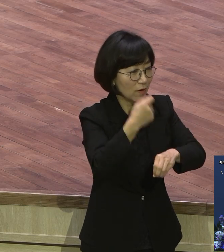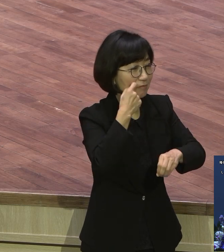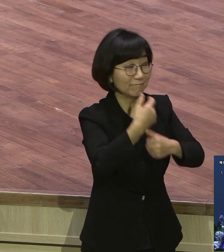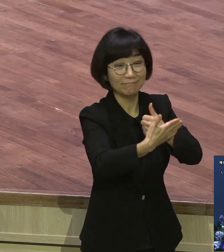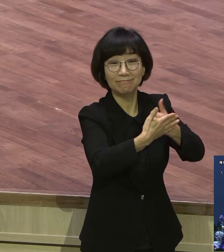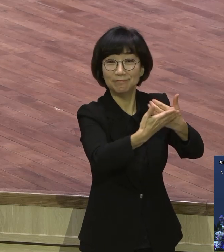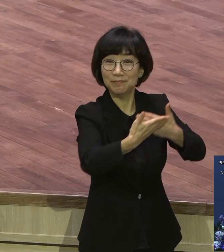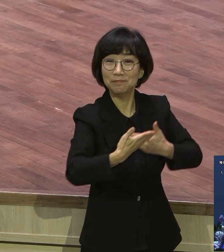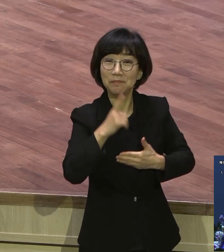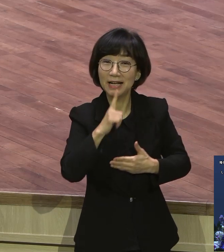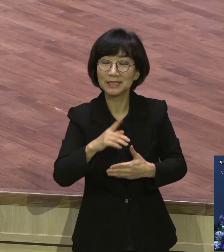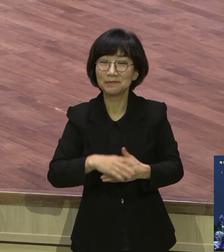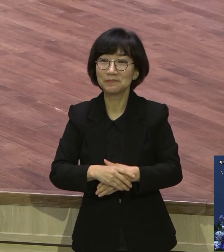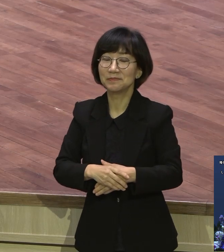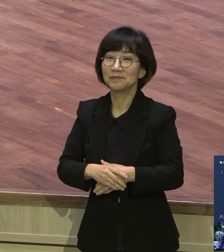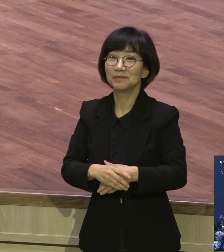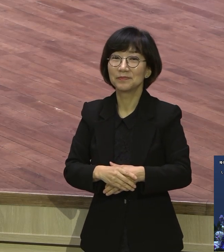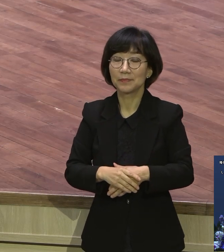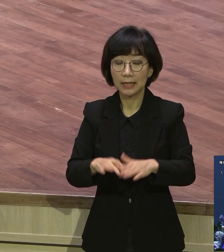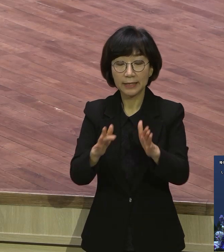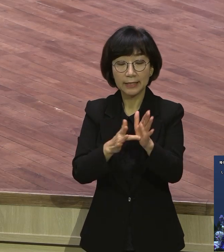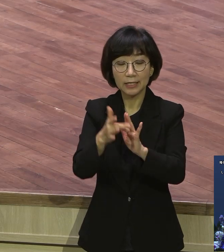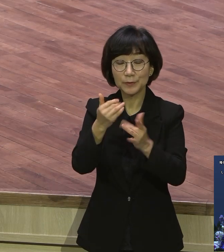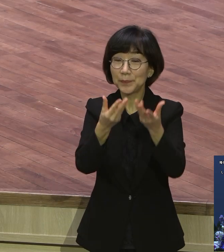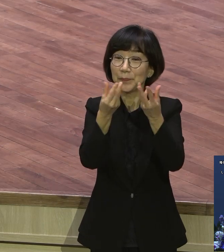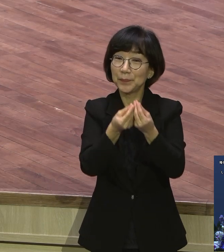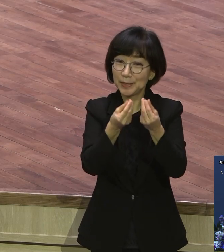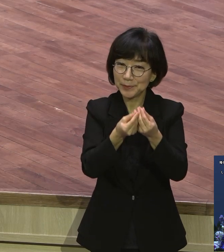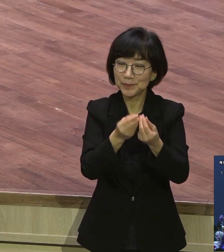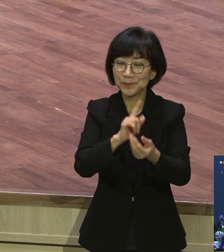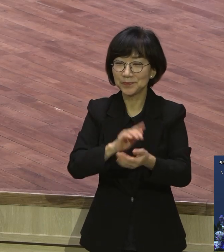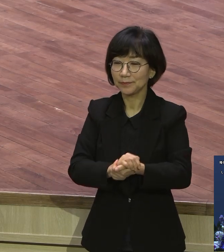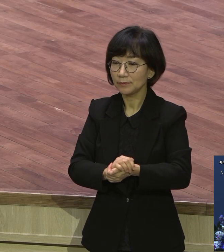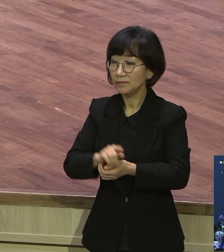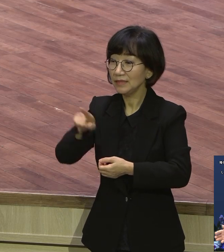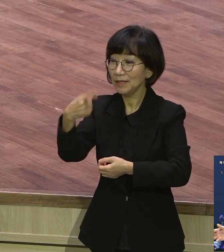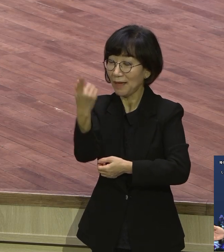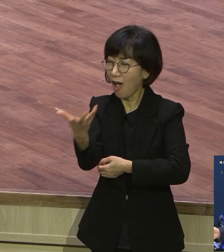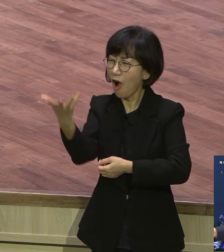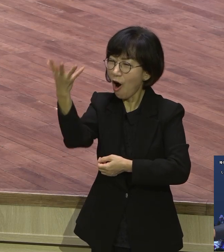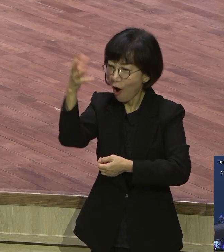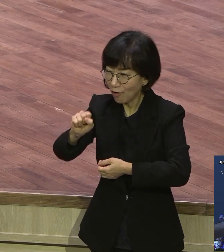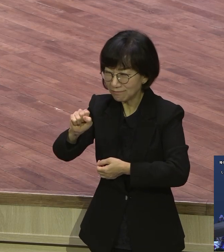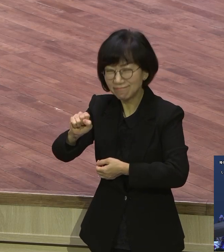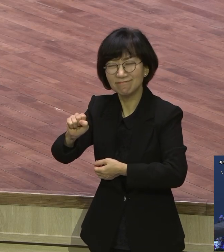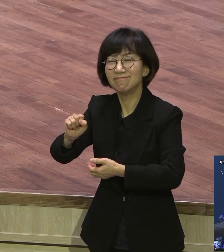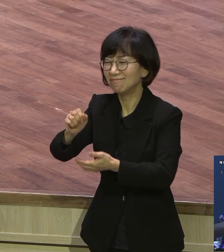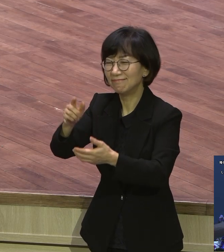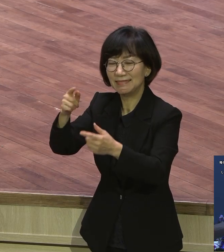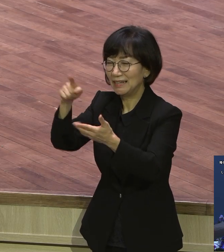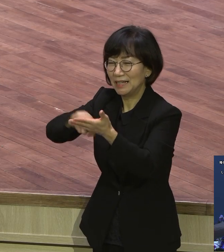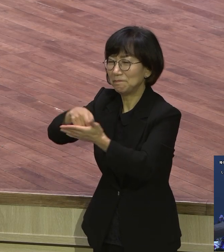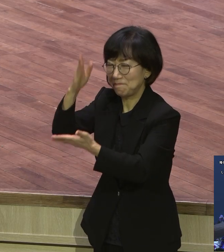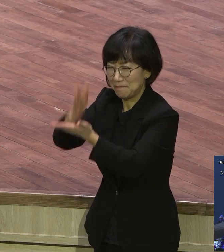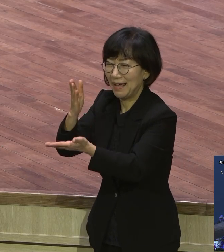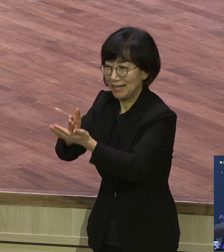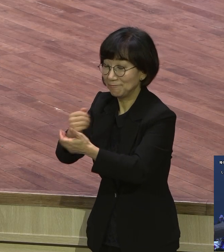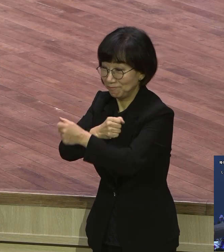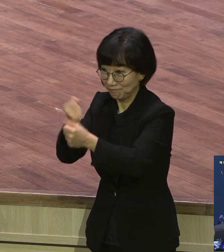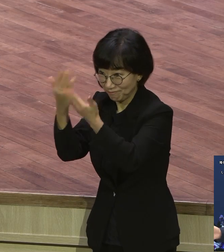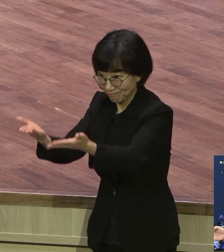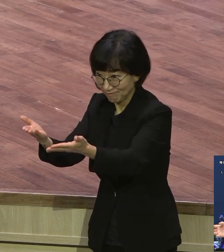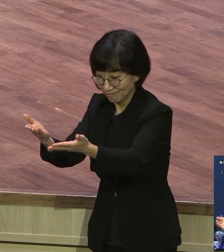예수님이 비유를 들었잖아요 100억을 탕감해 주었더니 집에 가다가 100만 원 자기에게 빚진